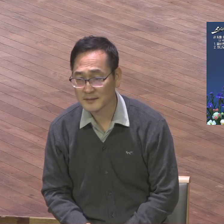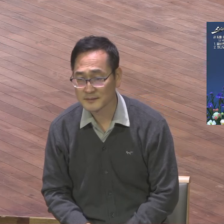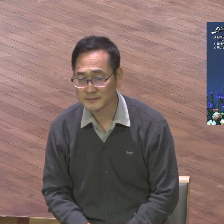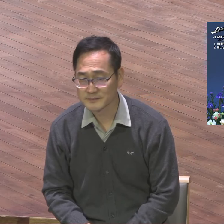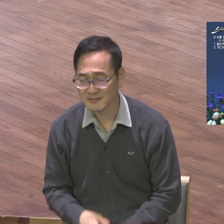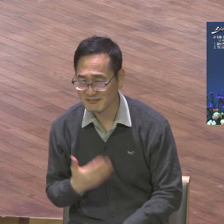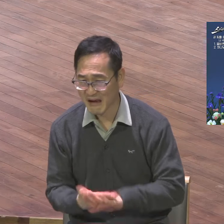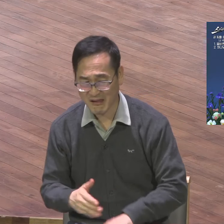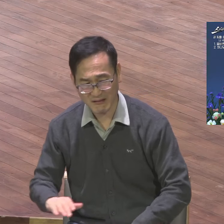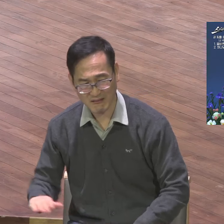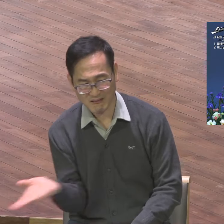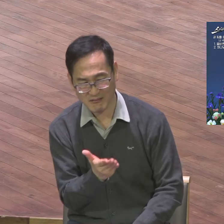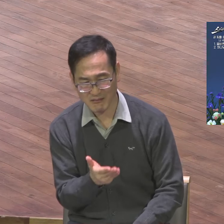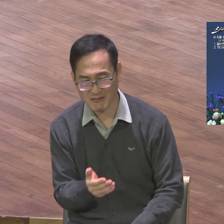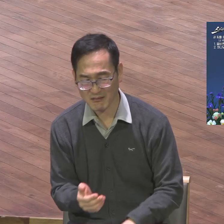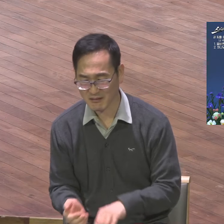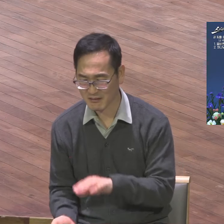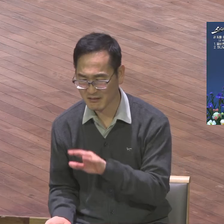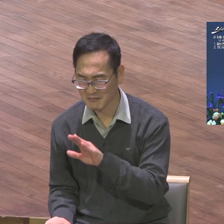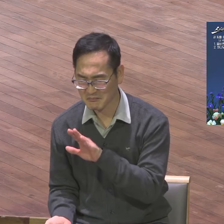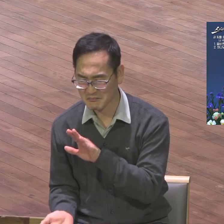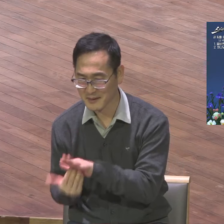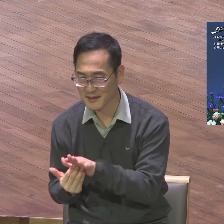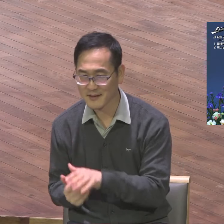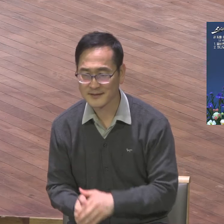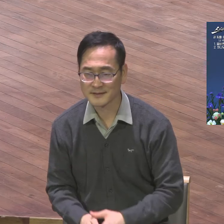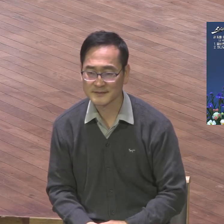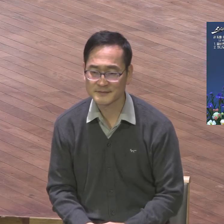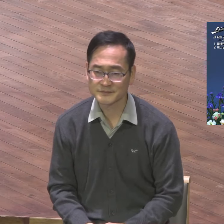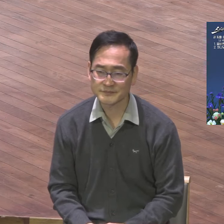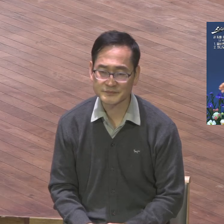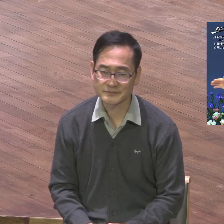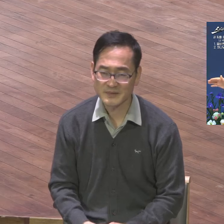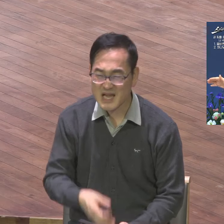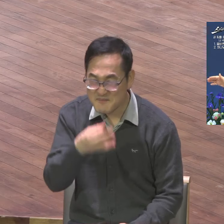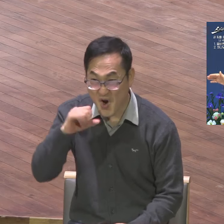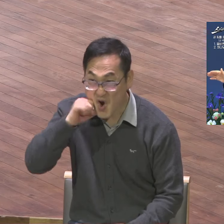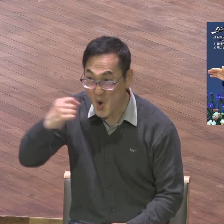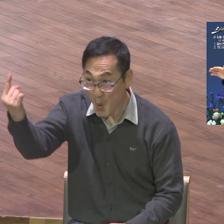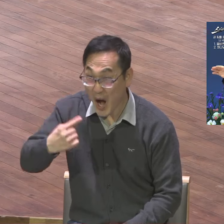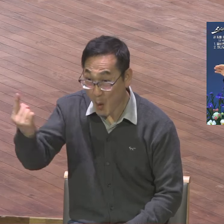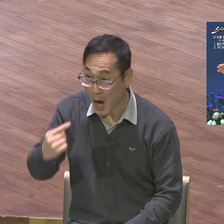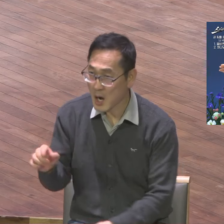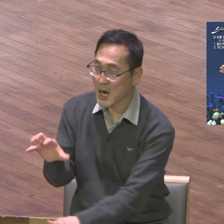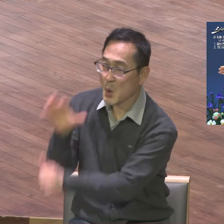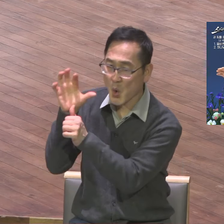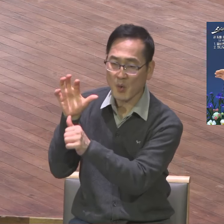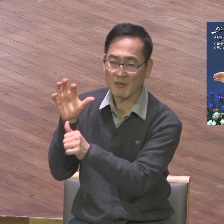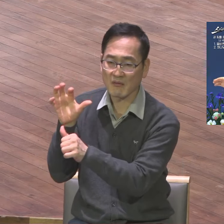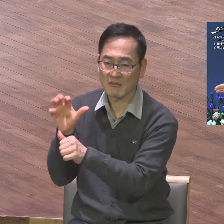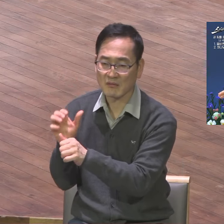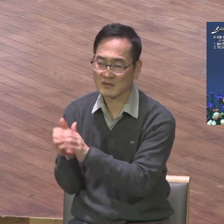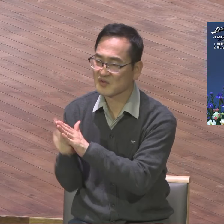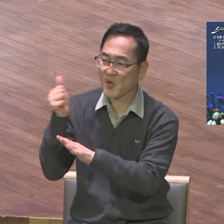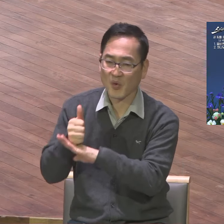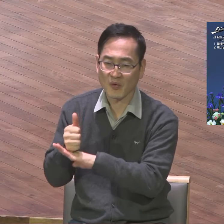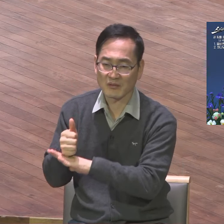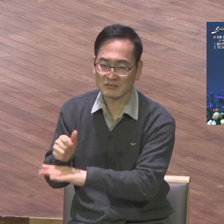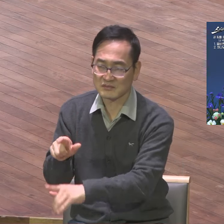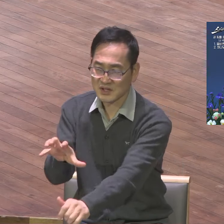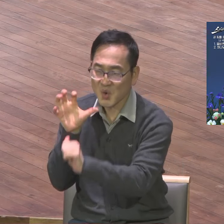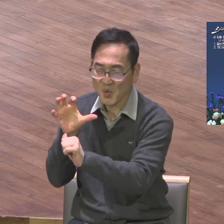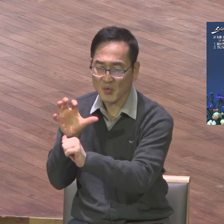다르지요. 더 어려울 때 더 어려울수록 더 누려.